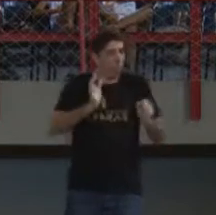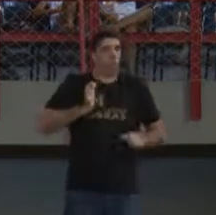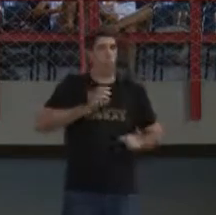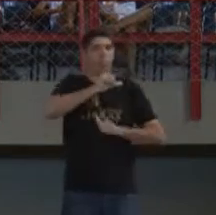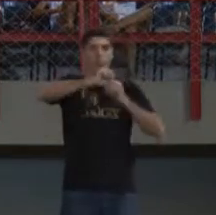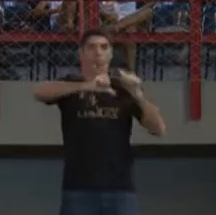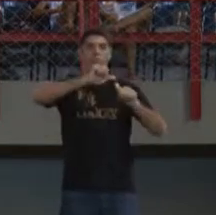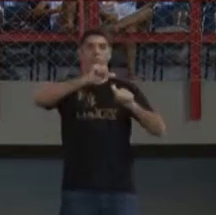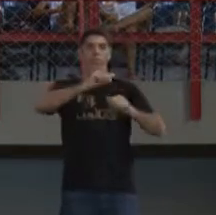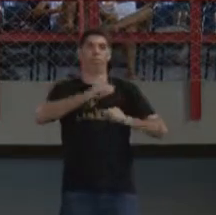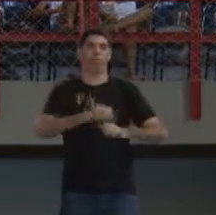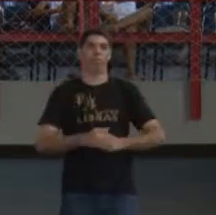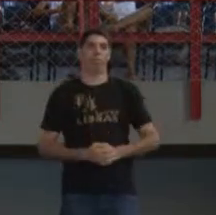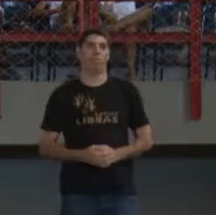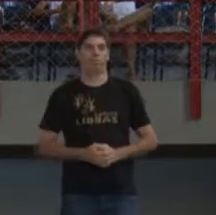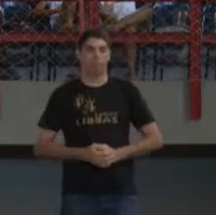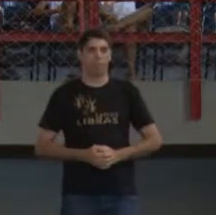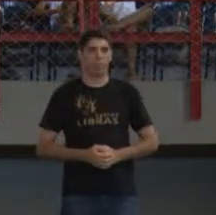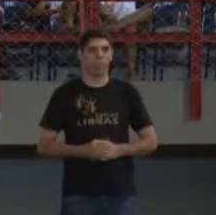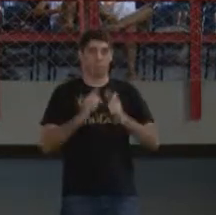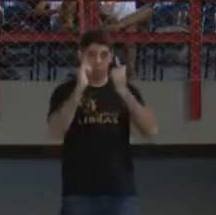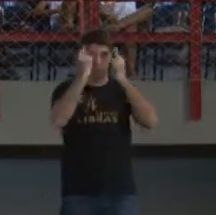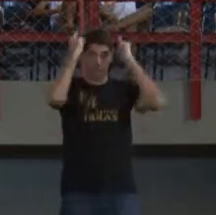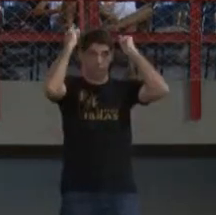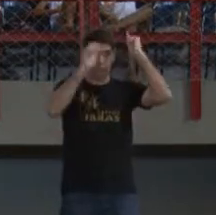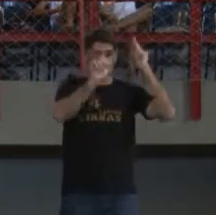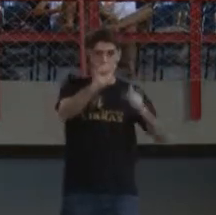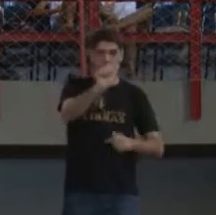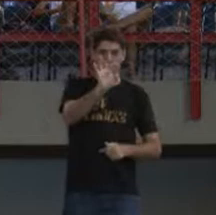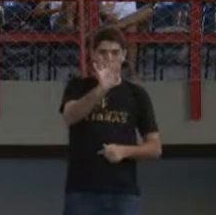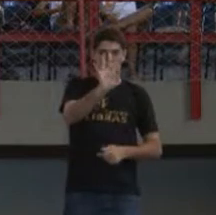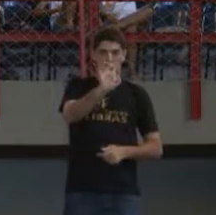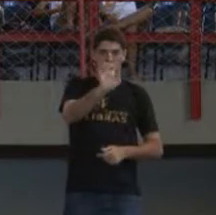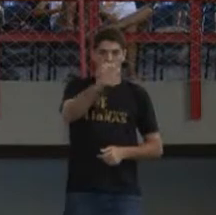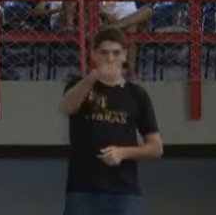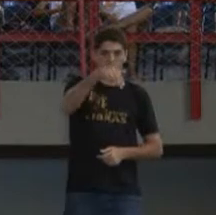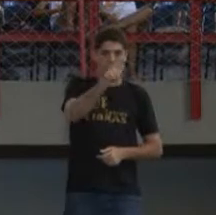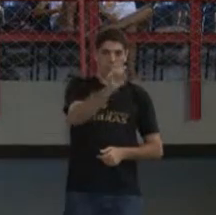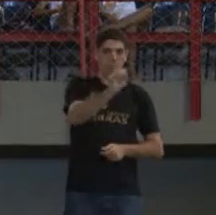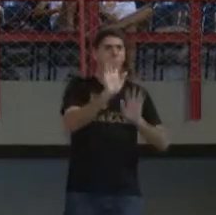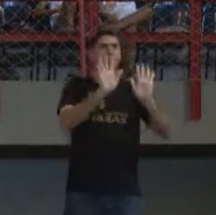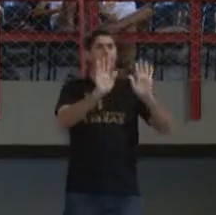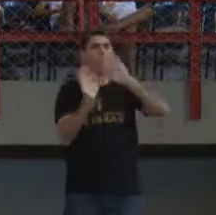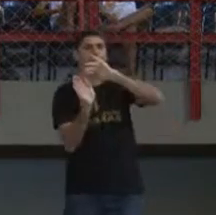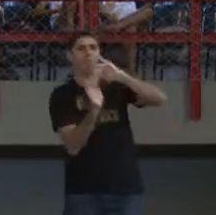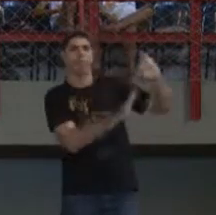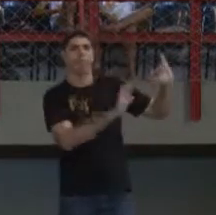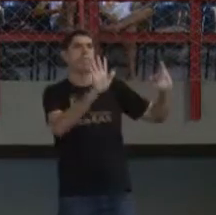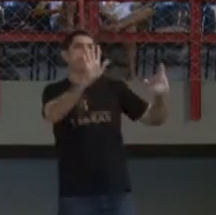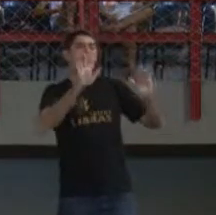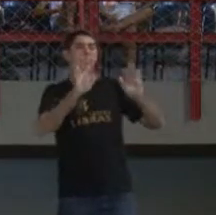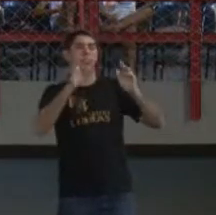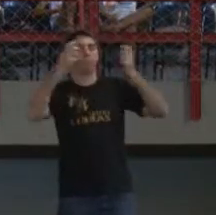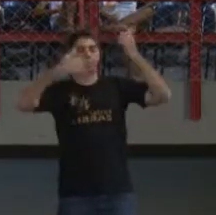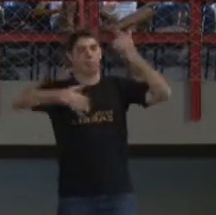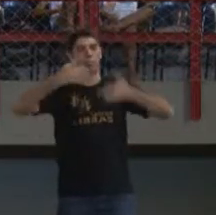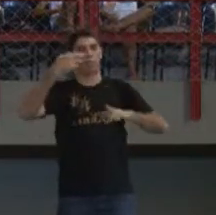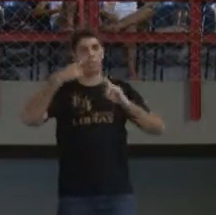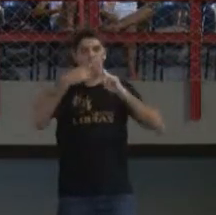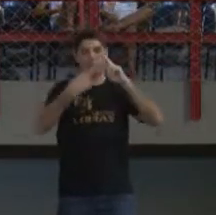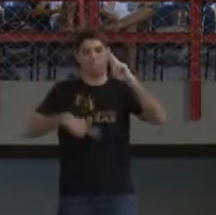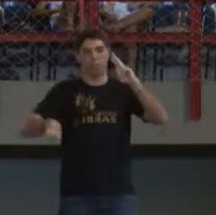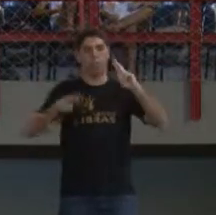Atenas. Eu ia dizer só, estava falando da religião grega, desculpa. Eles são monoteístas ou politeístas?